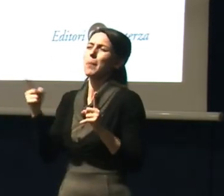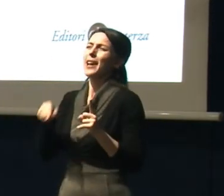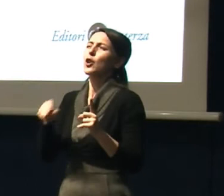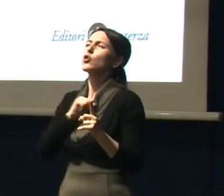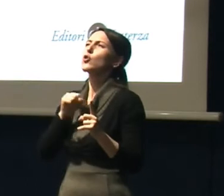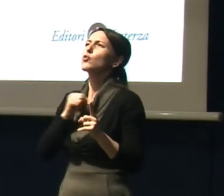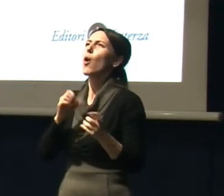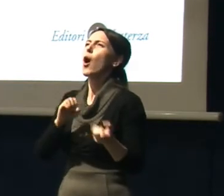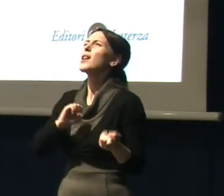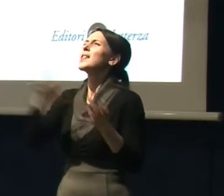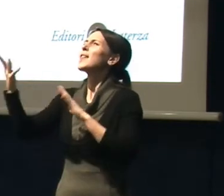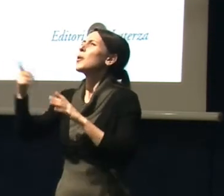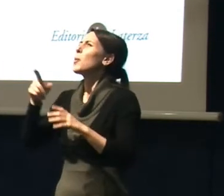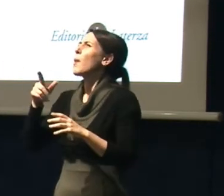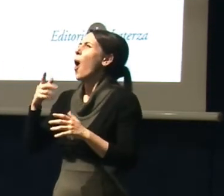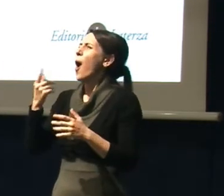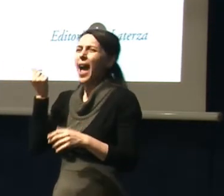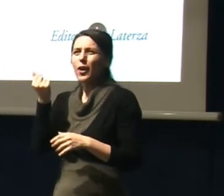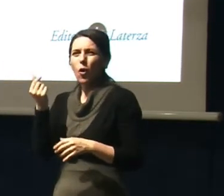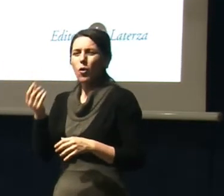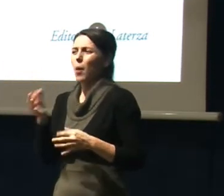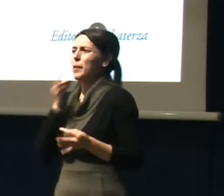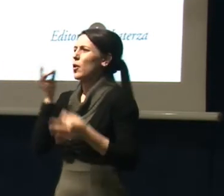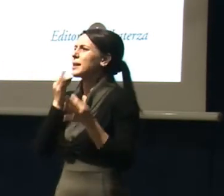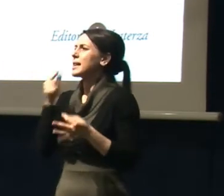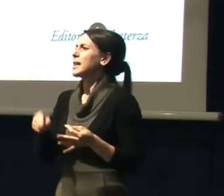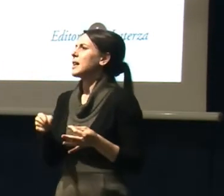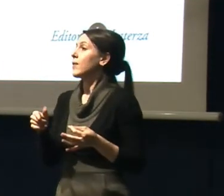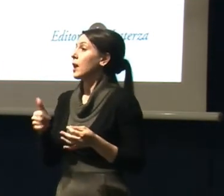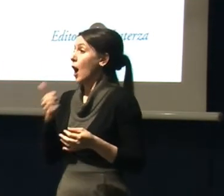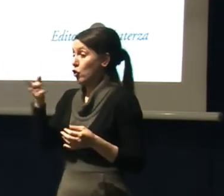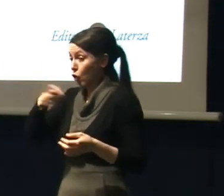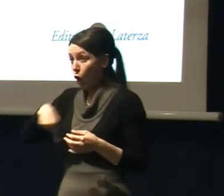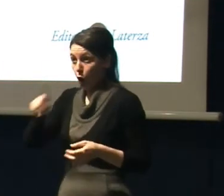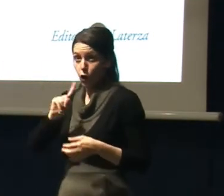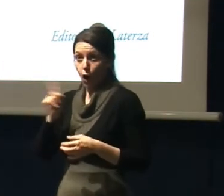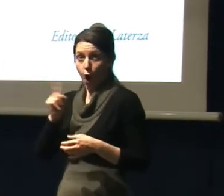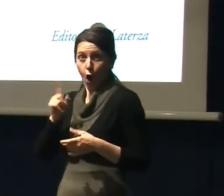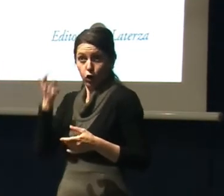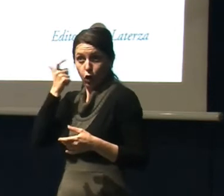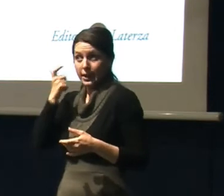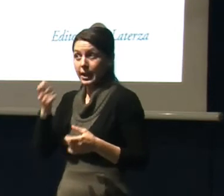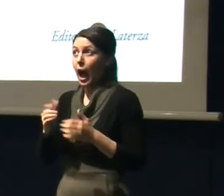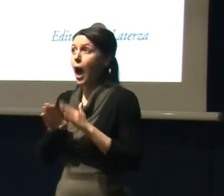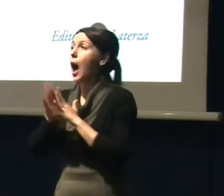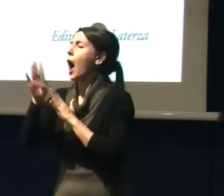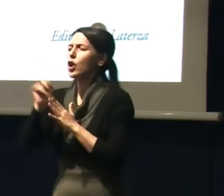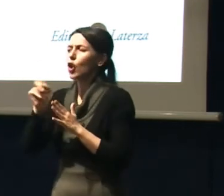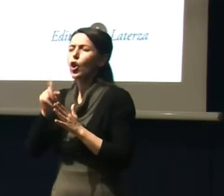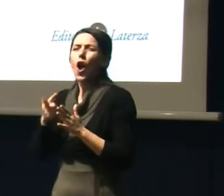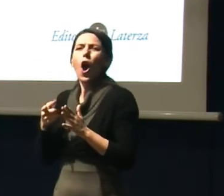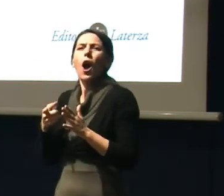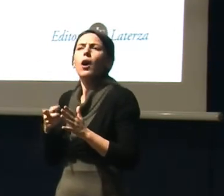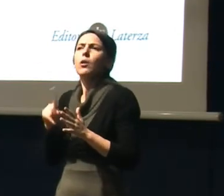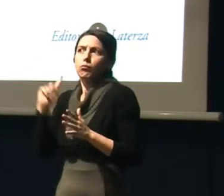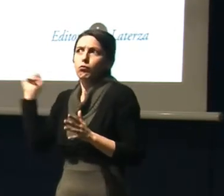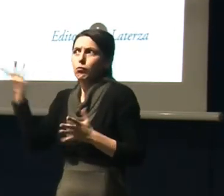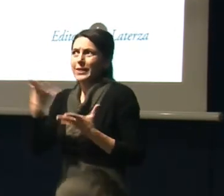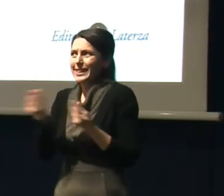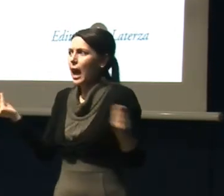sviluppo economico e aveva portato crescenti aree del paese non solo del nostro dentro l'area del benessere delle possibilità sia